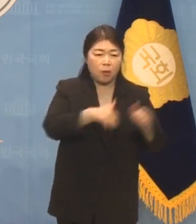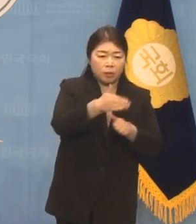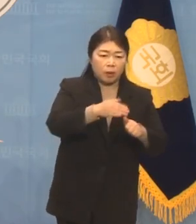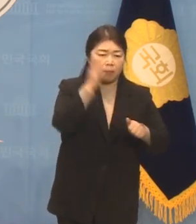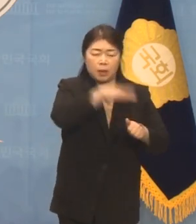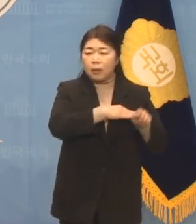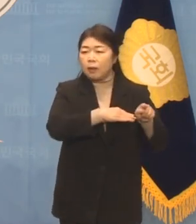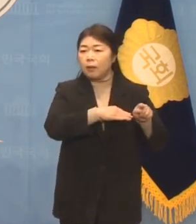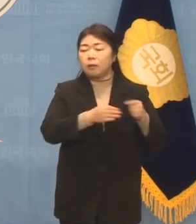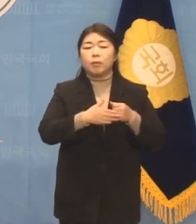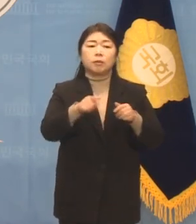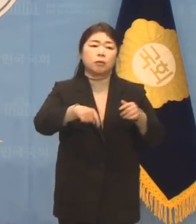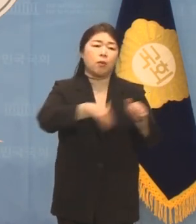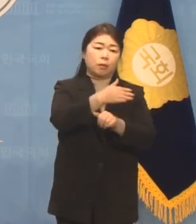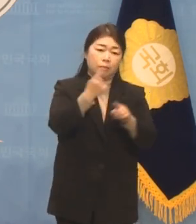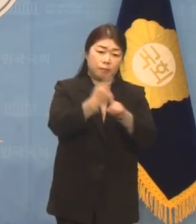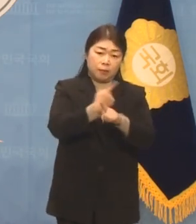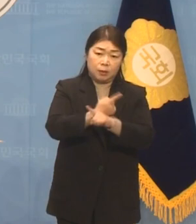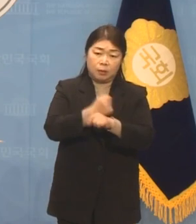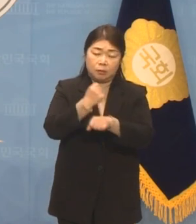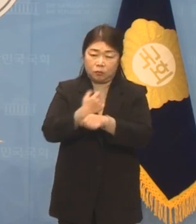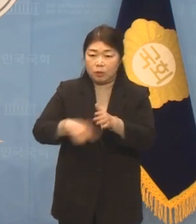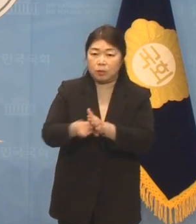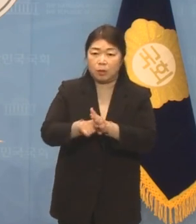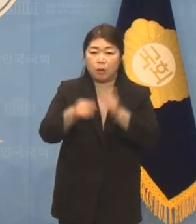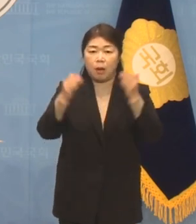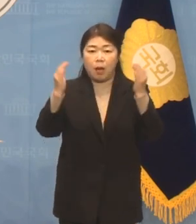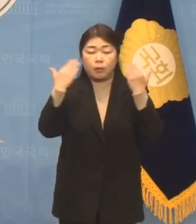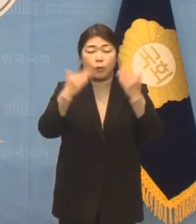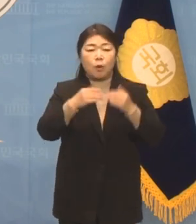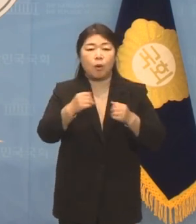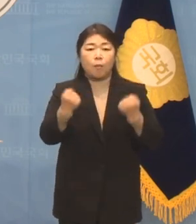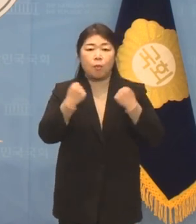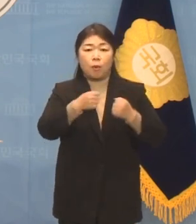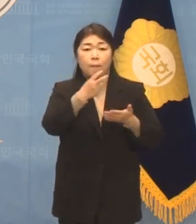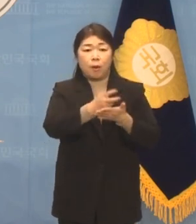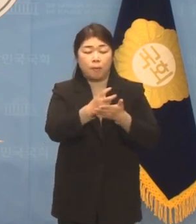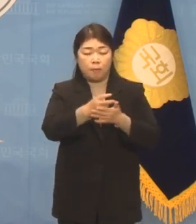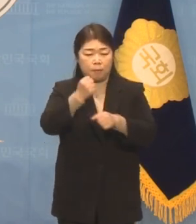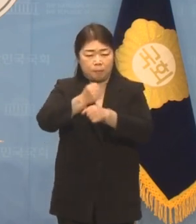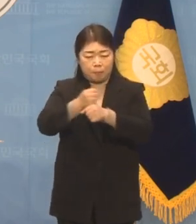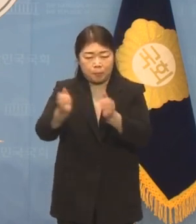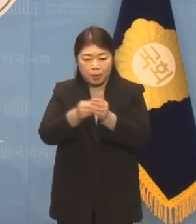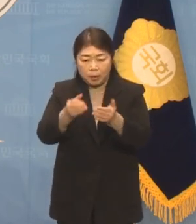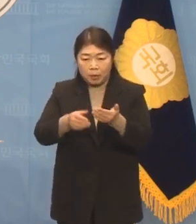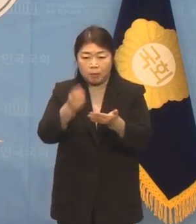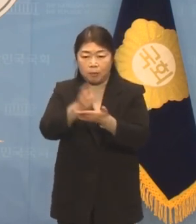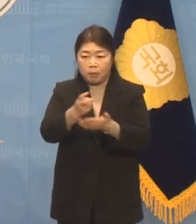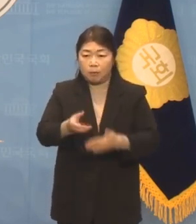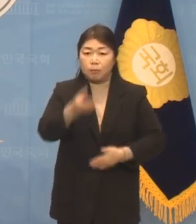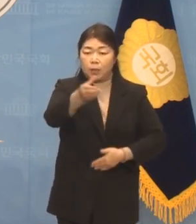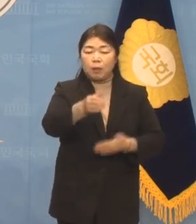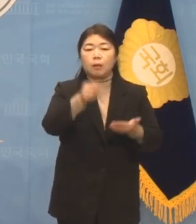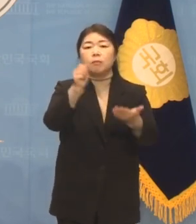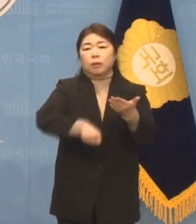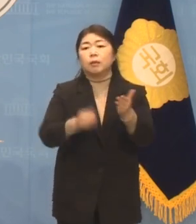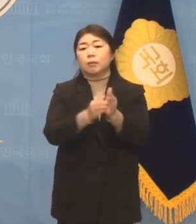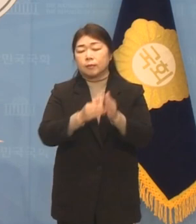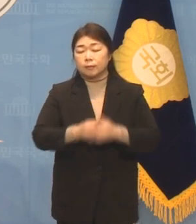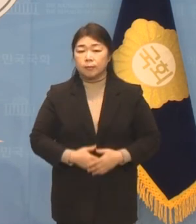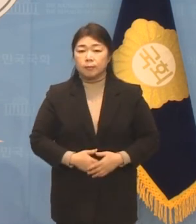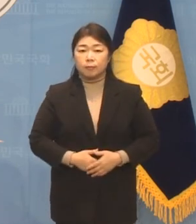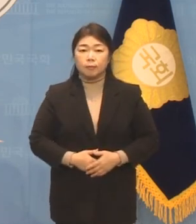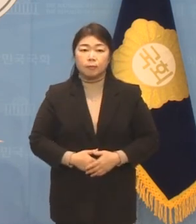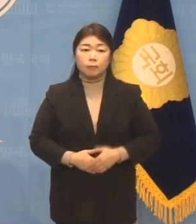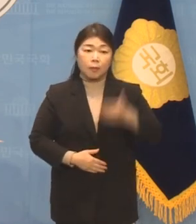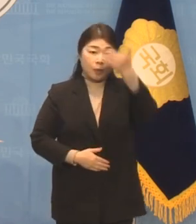보건 환경을 개선하기 위해서 학교 보건법도 발의해 통과시켰습니다. 청년의 정치